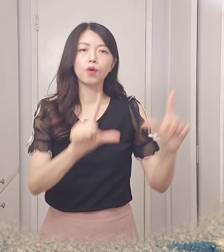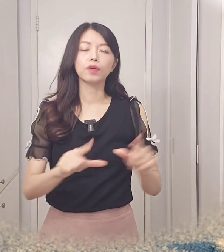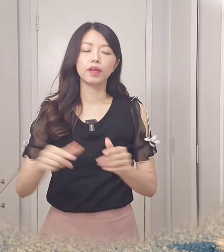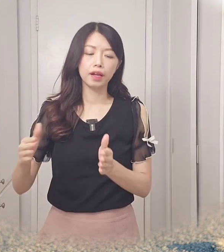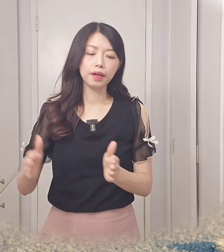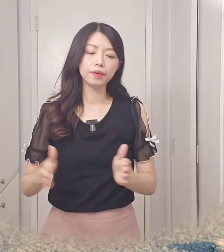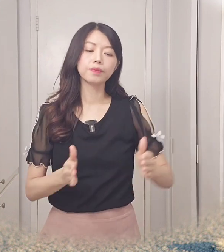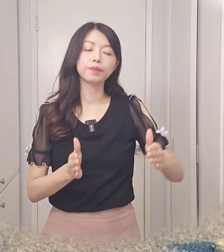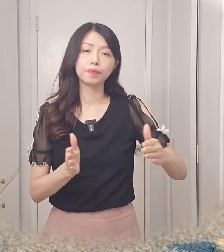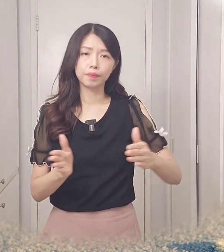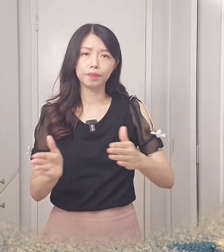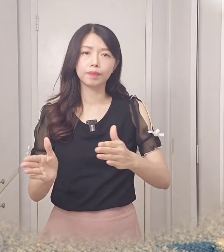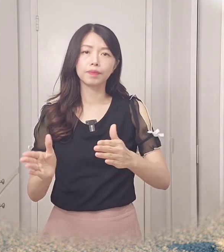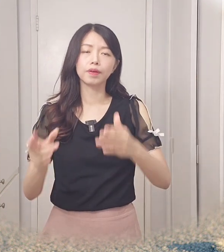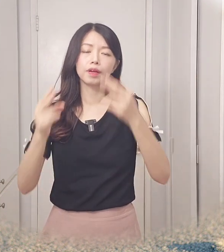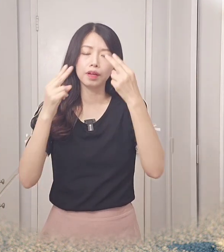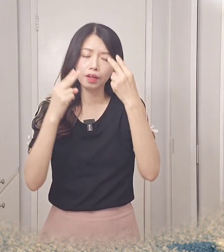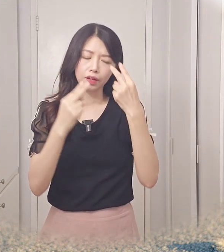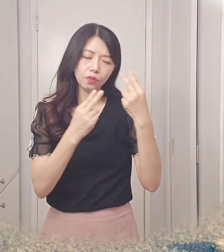살아온 길